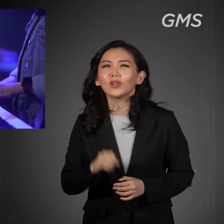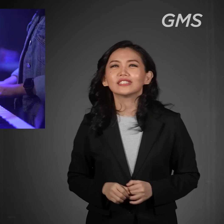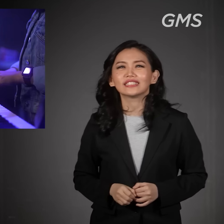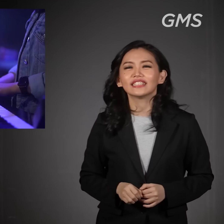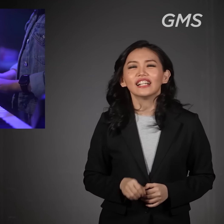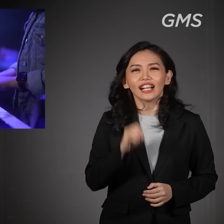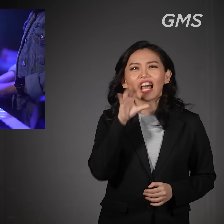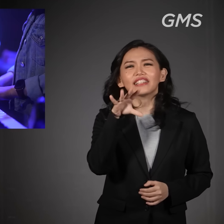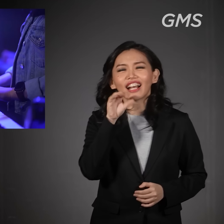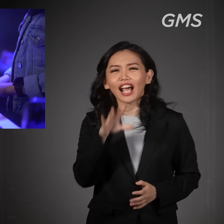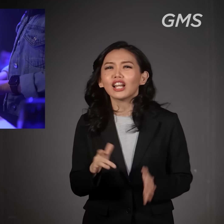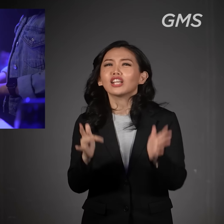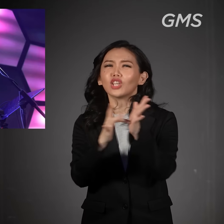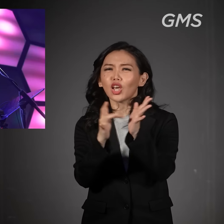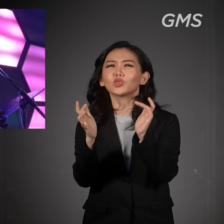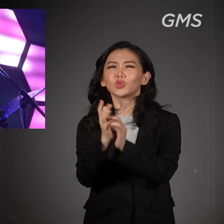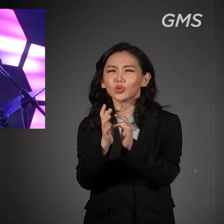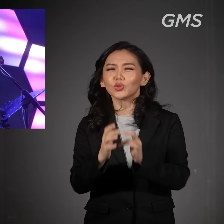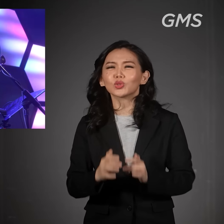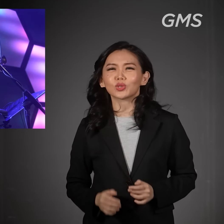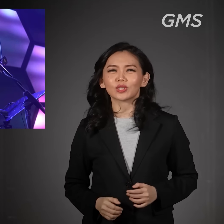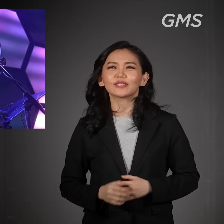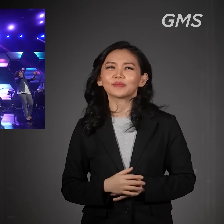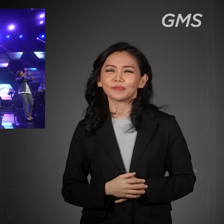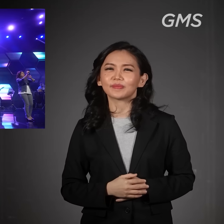say Jesus.